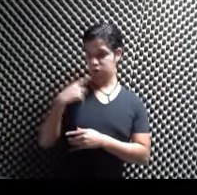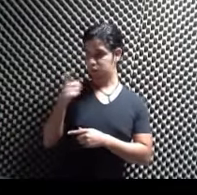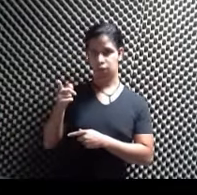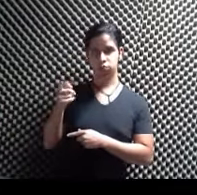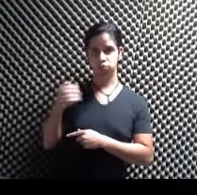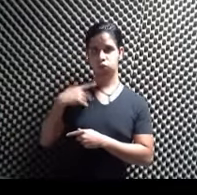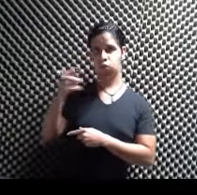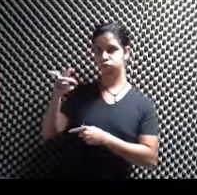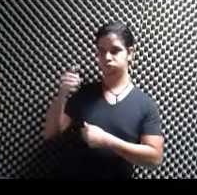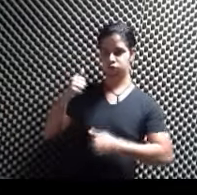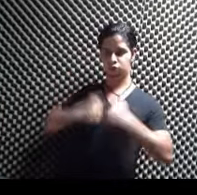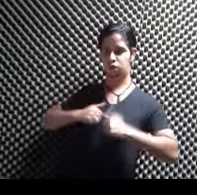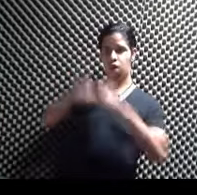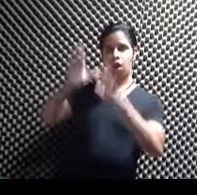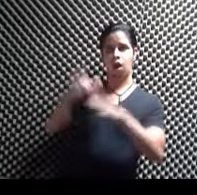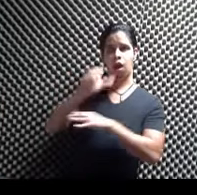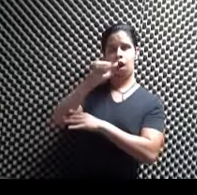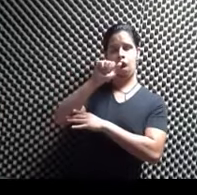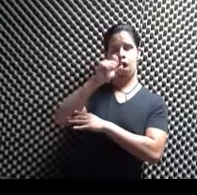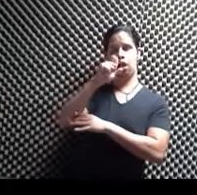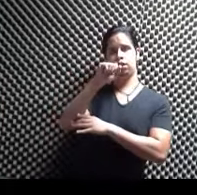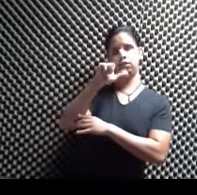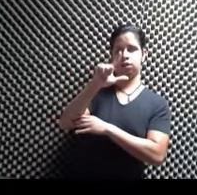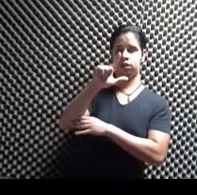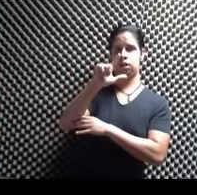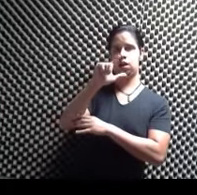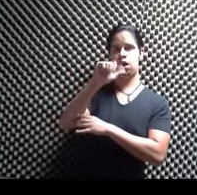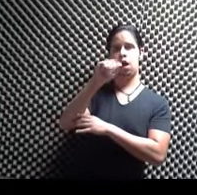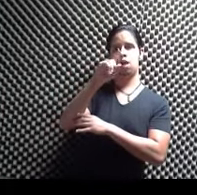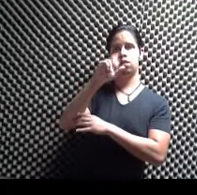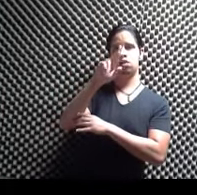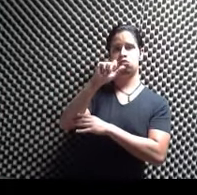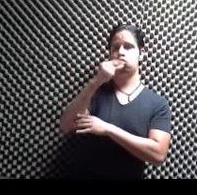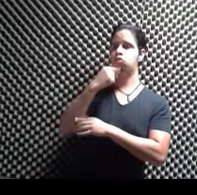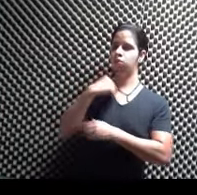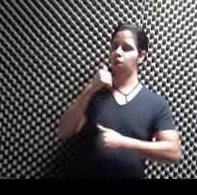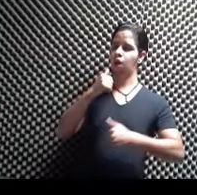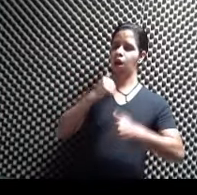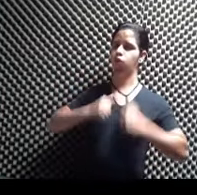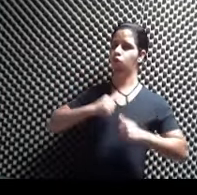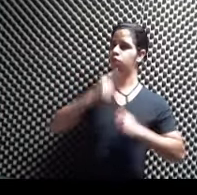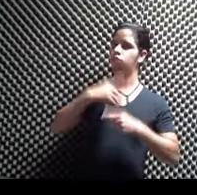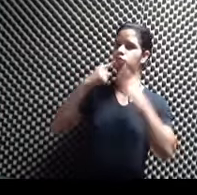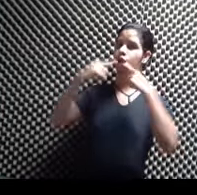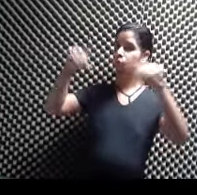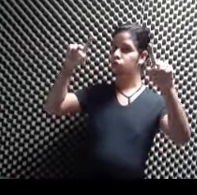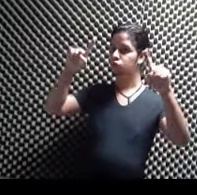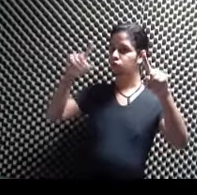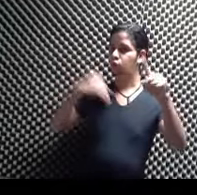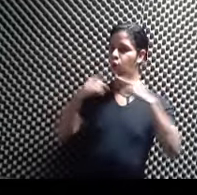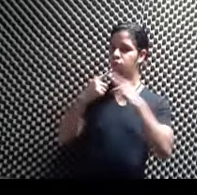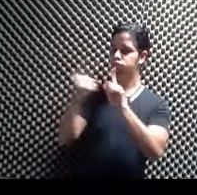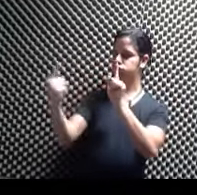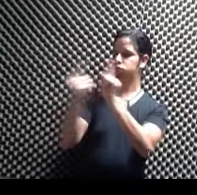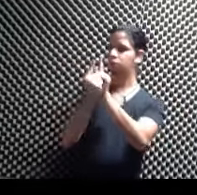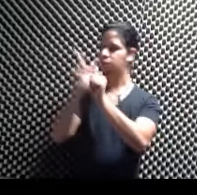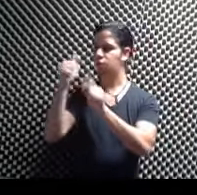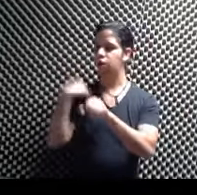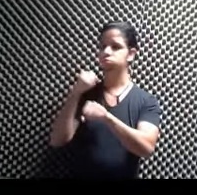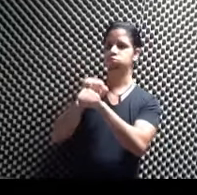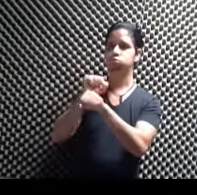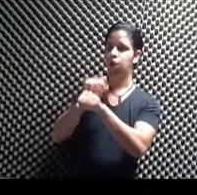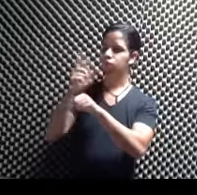de uno de los Axel Anderson de España, porque España tiene muchos actores de esa categoría, pero a mí me encuentro con él, empezamos a ensayar y a